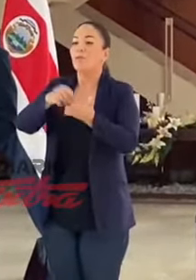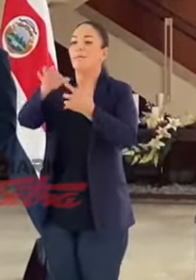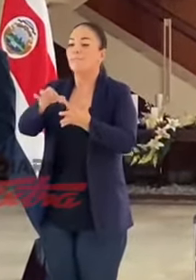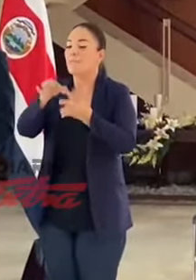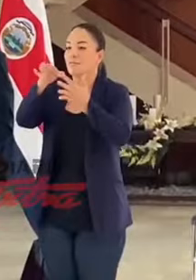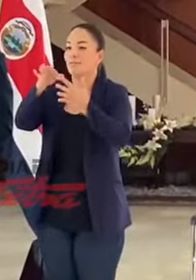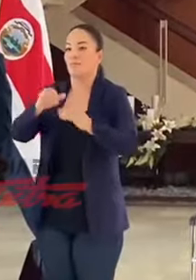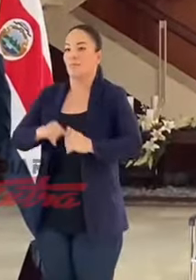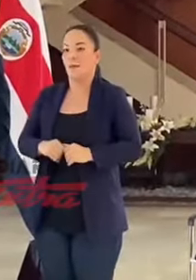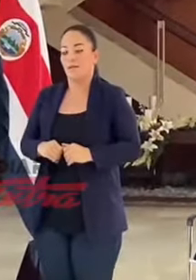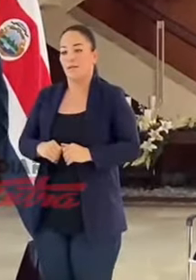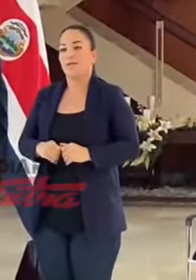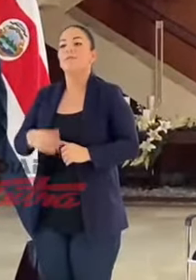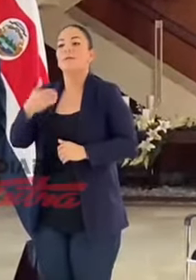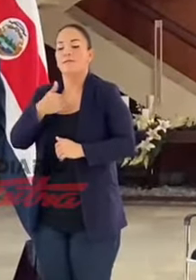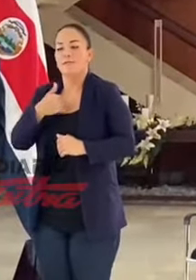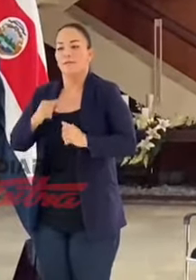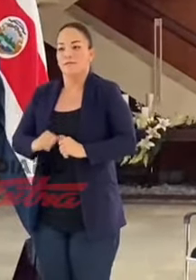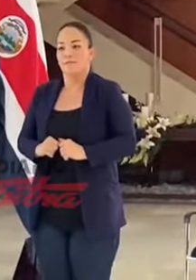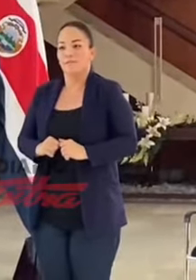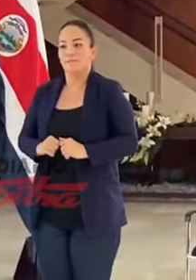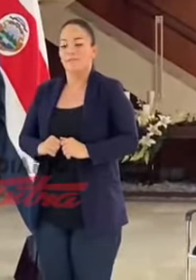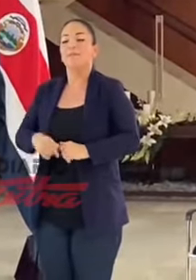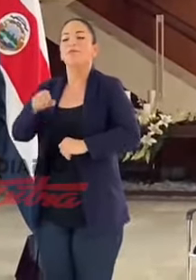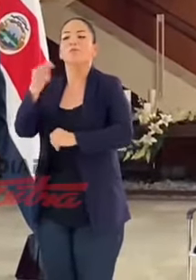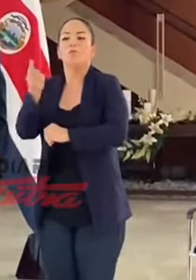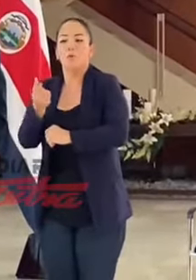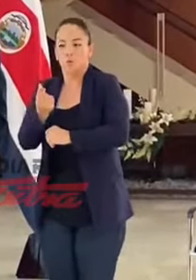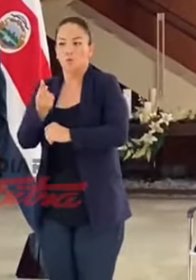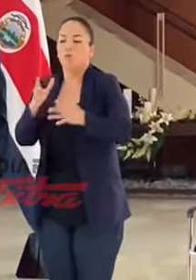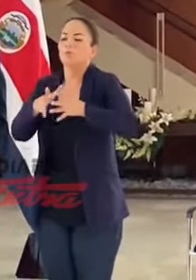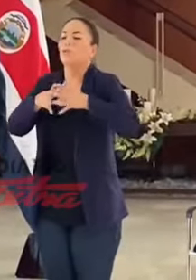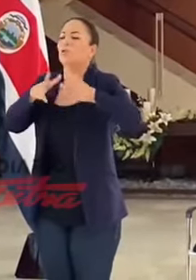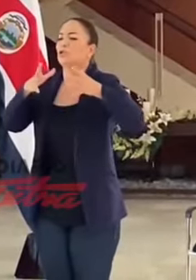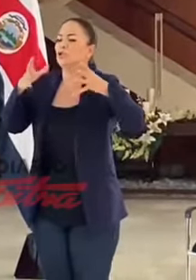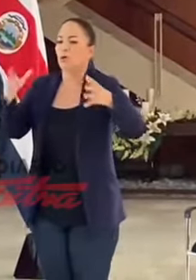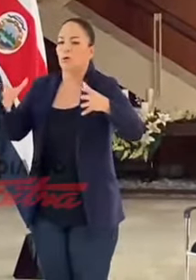la deuda que tiene, que es por un monto enorme.